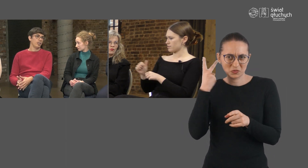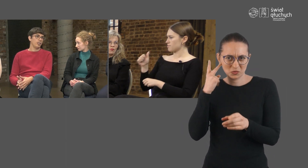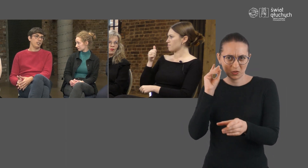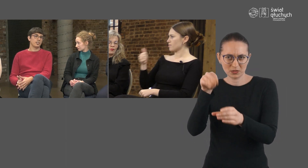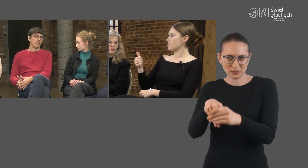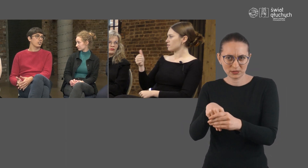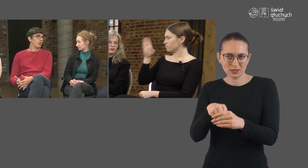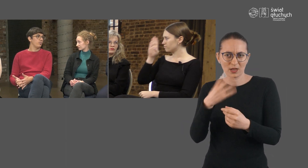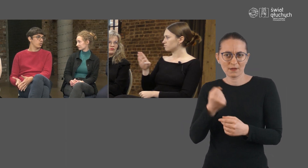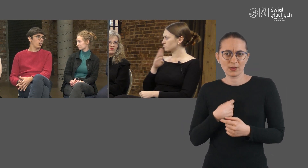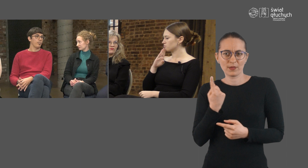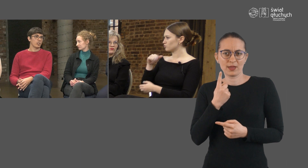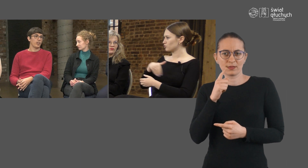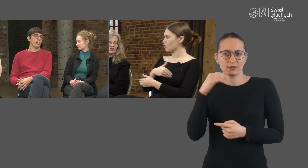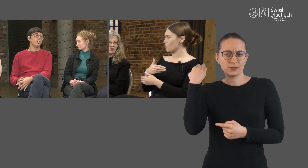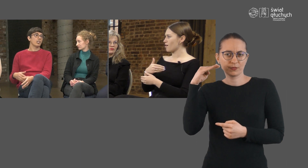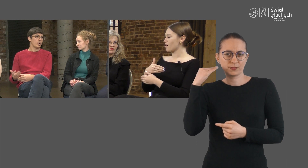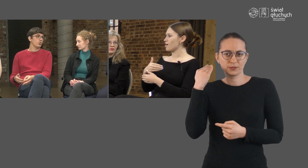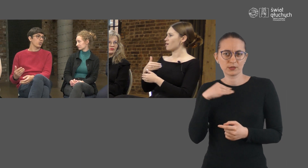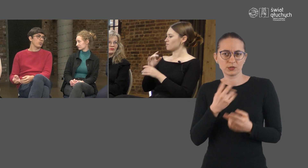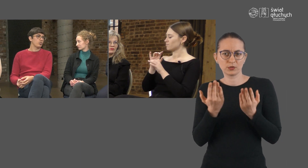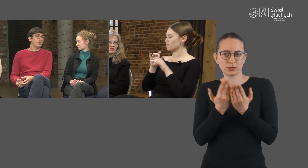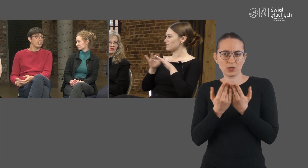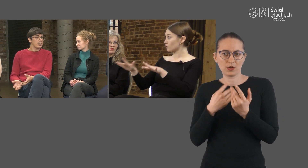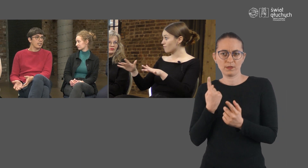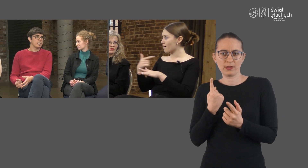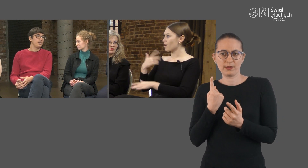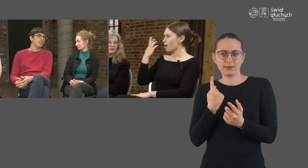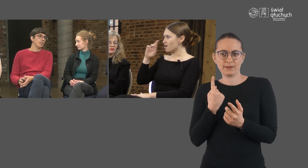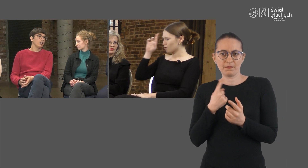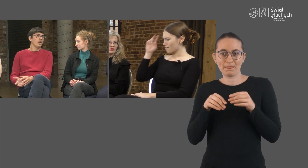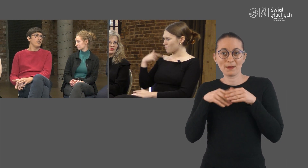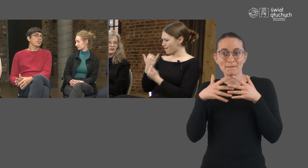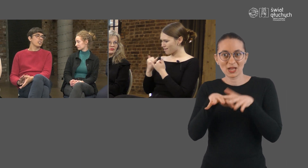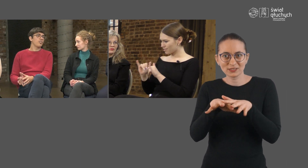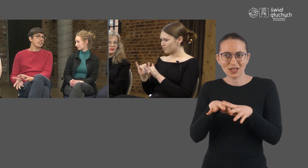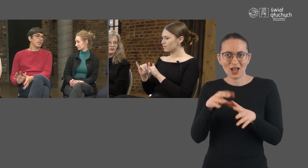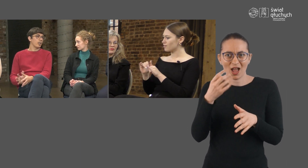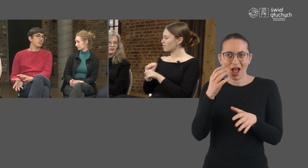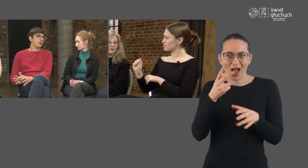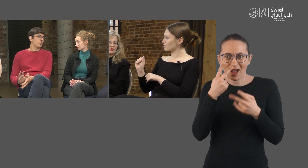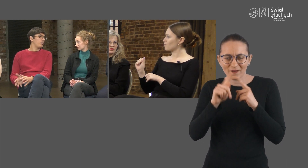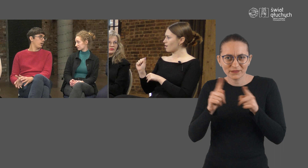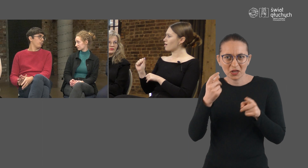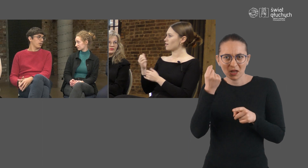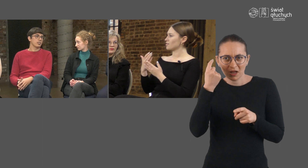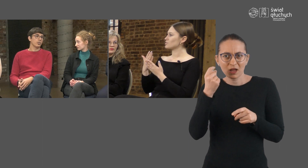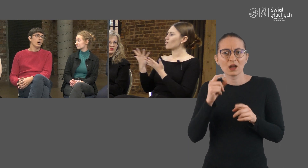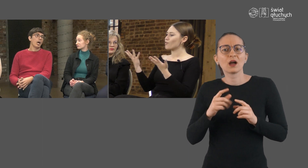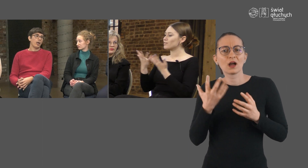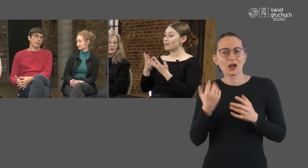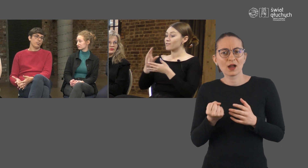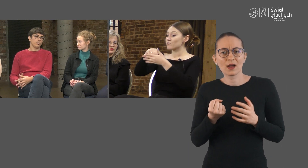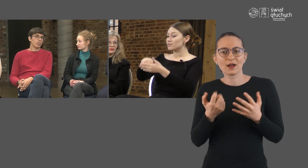osoba z niedosłuchem w szkole masowej i zacząłem już zrozumieć, że może jednak jestem inny. Więc to jest kwestia, gdzie przybywam po